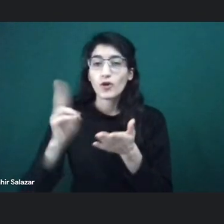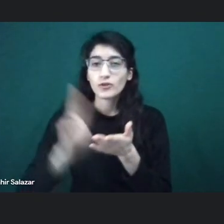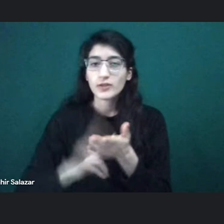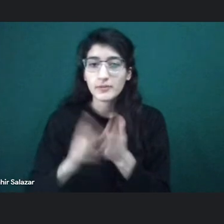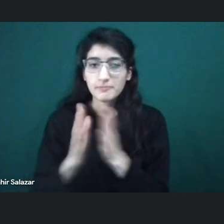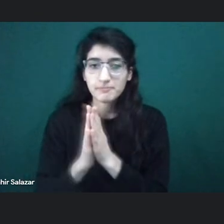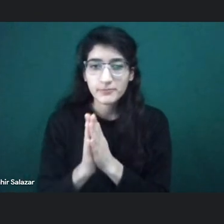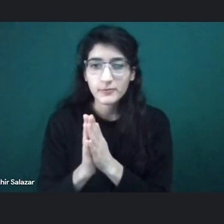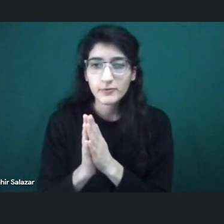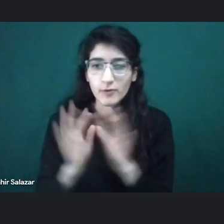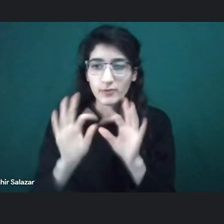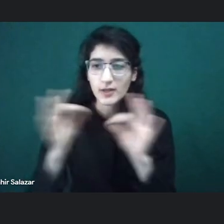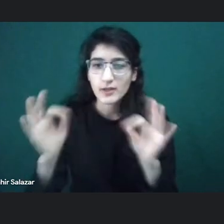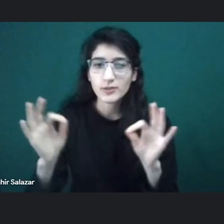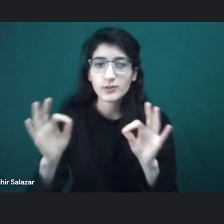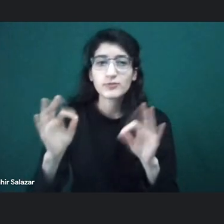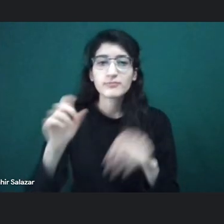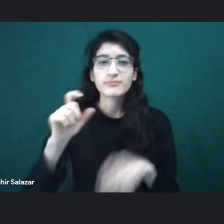Sí, profe.